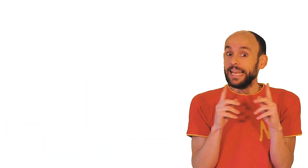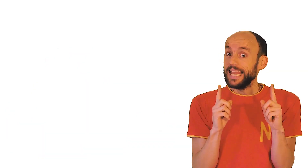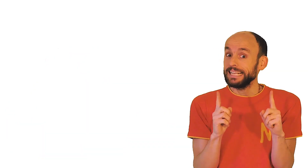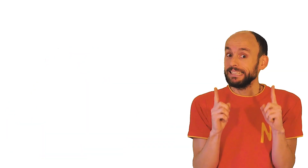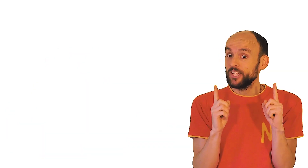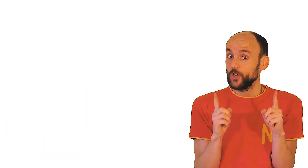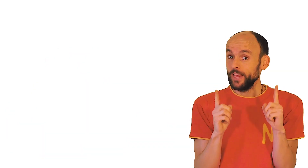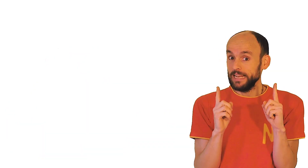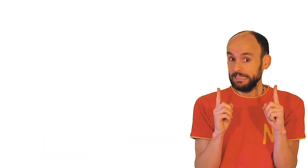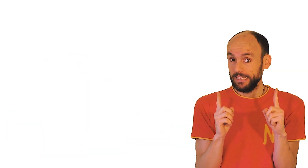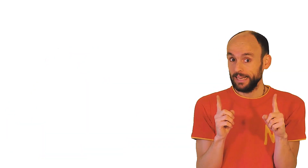La señora de la cerda